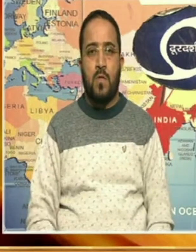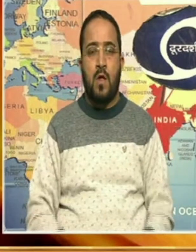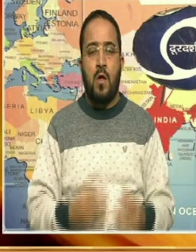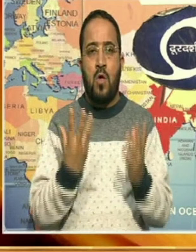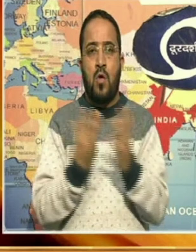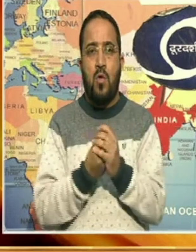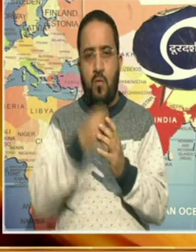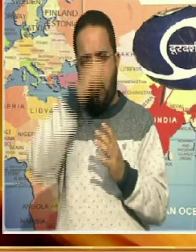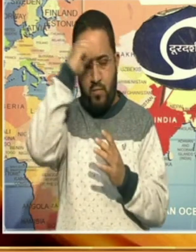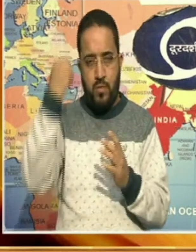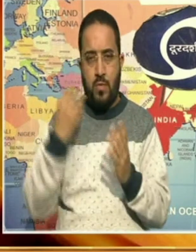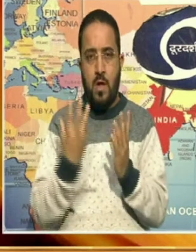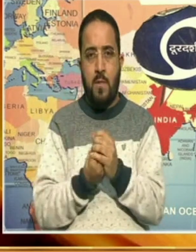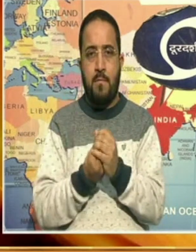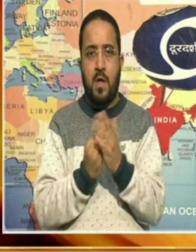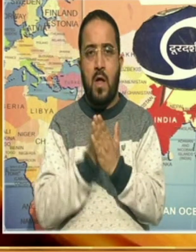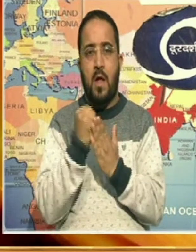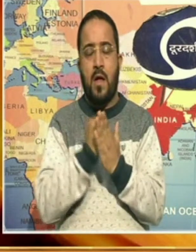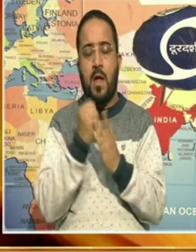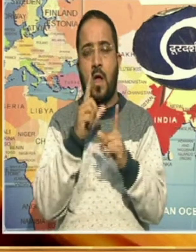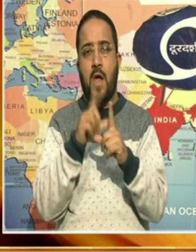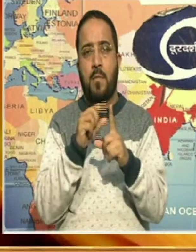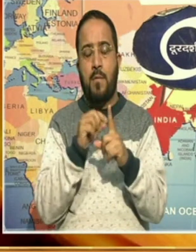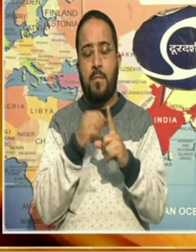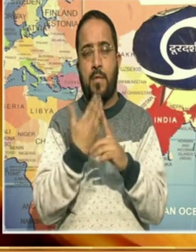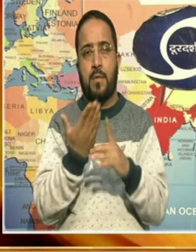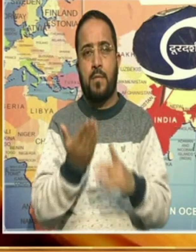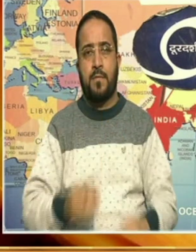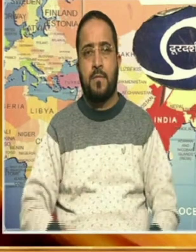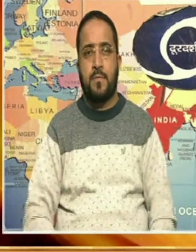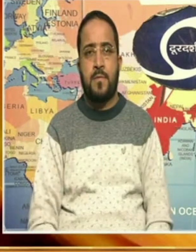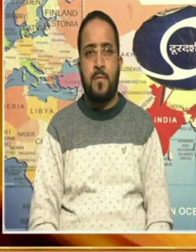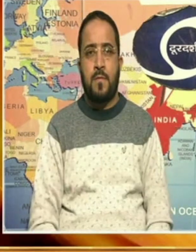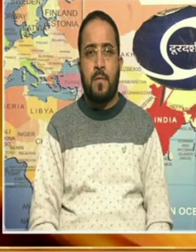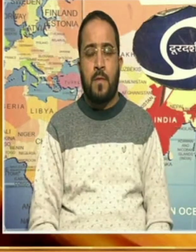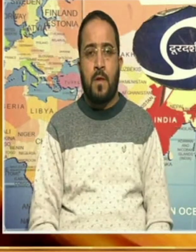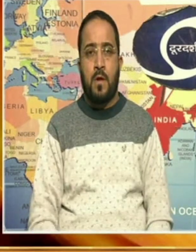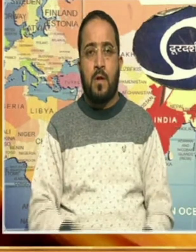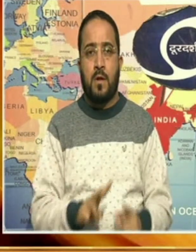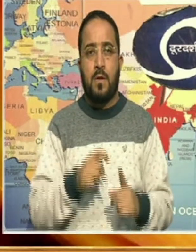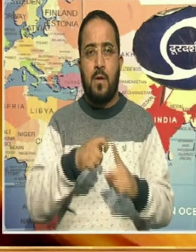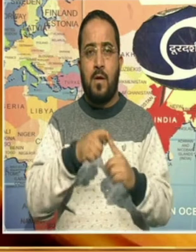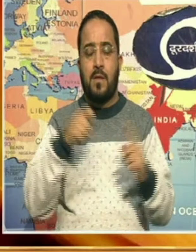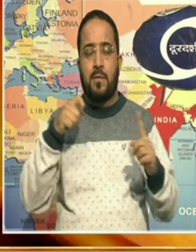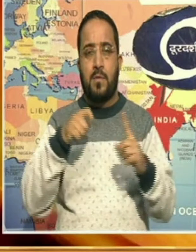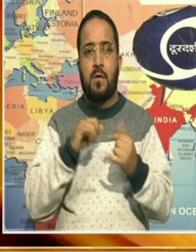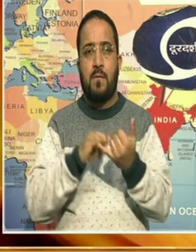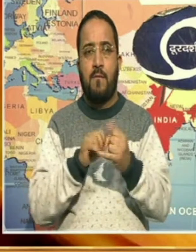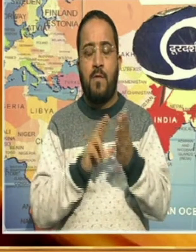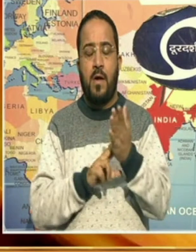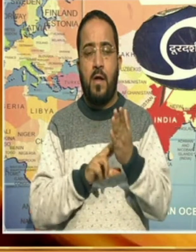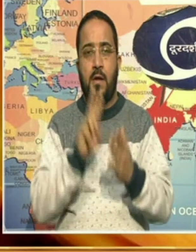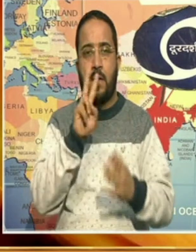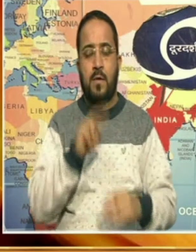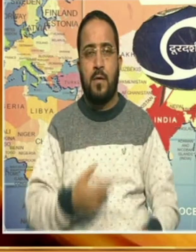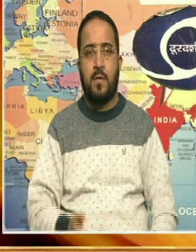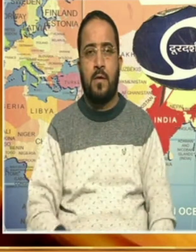خدمت کرو تھا صبح کشمیر سے تعلق رکھنے والے